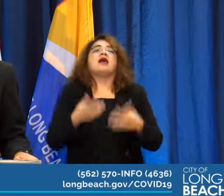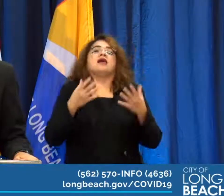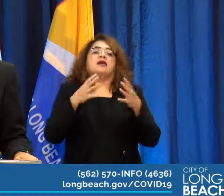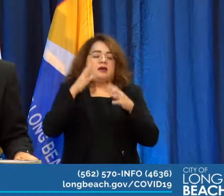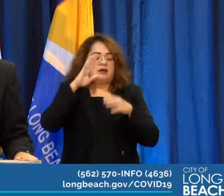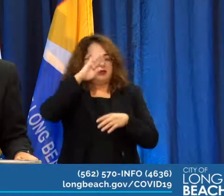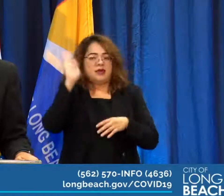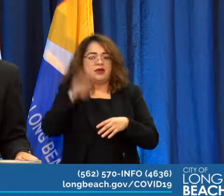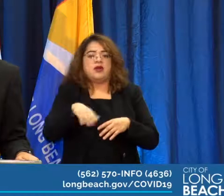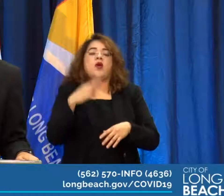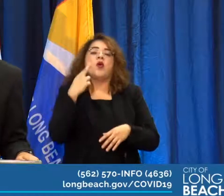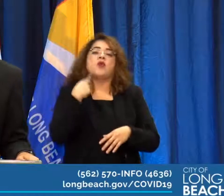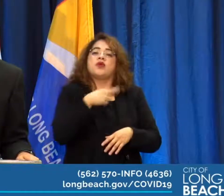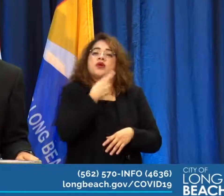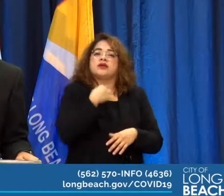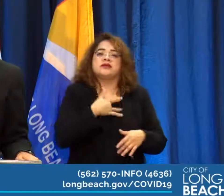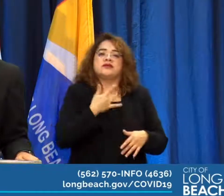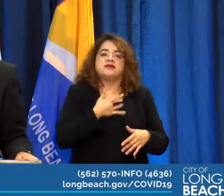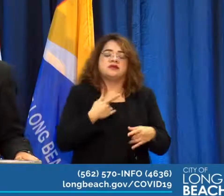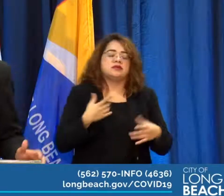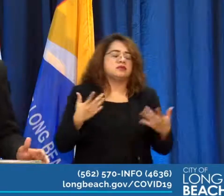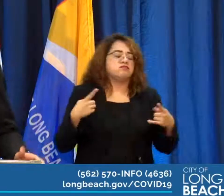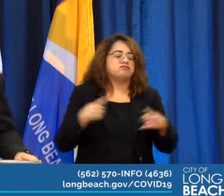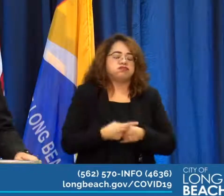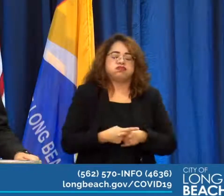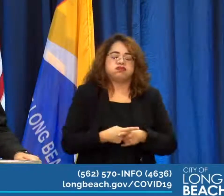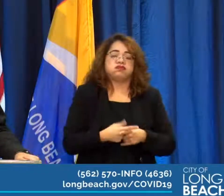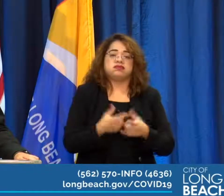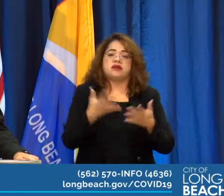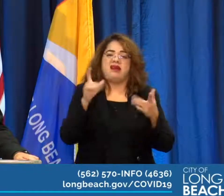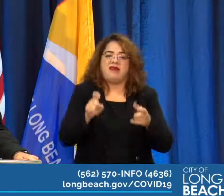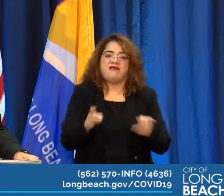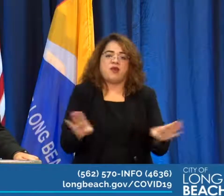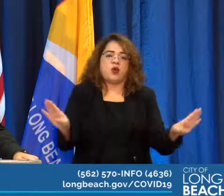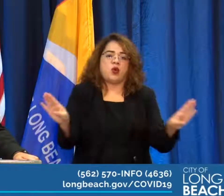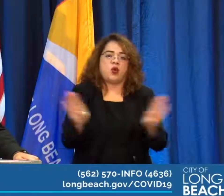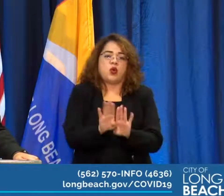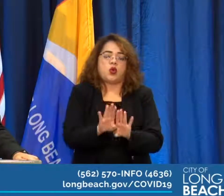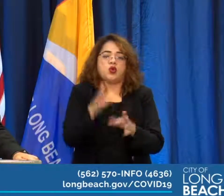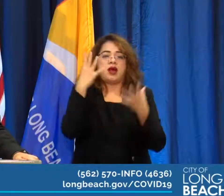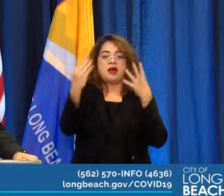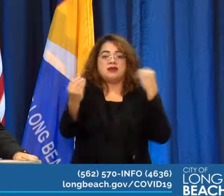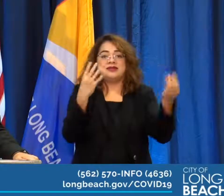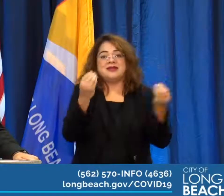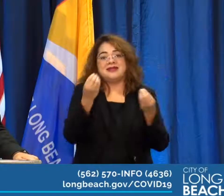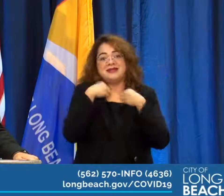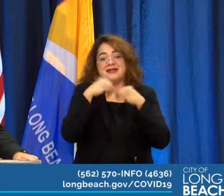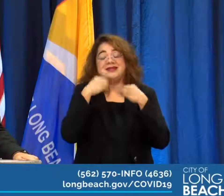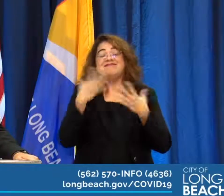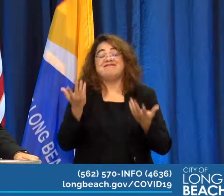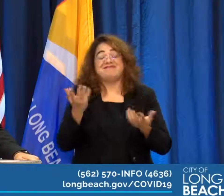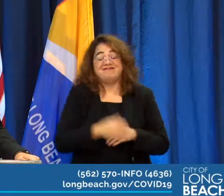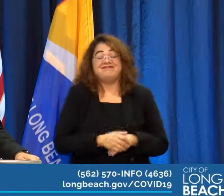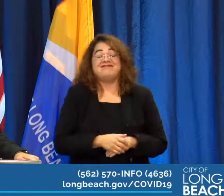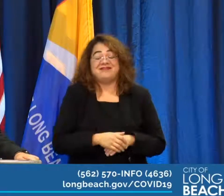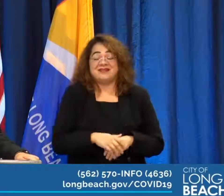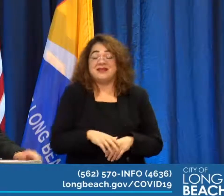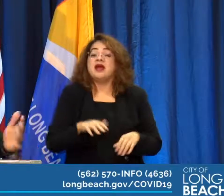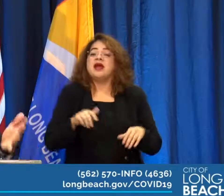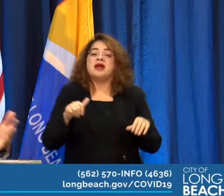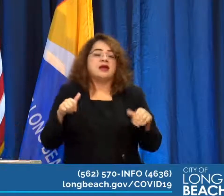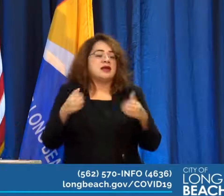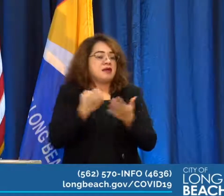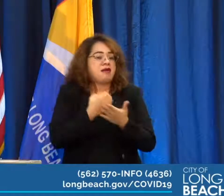están trabajando y los que también tienen los restaurantes, y es bien difícil para nosotros porque sabemos que es difícil